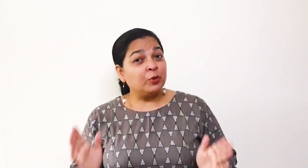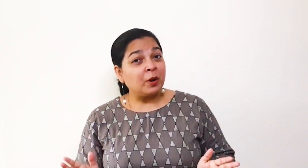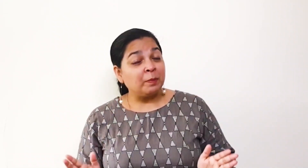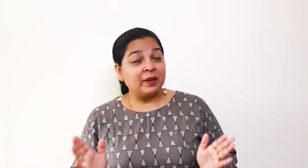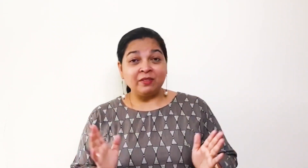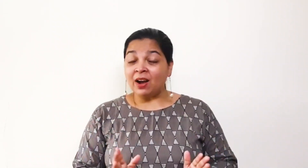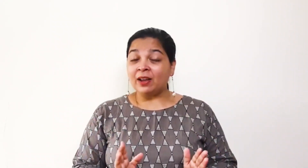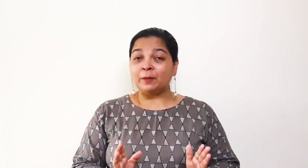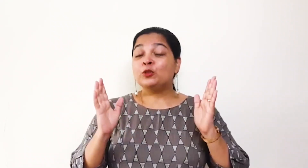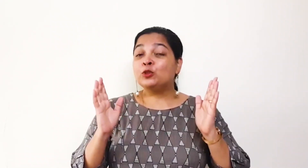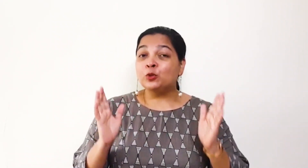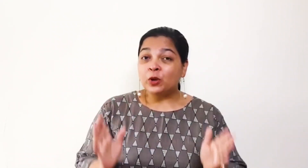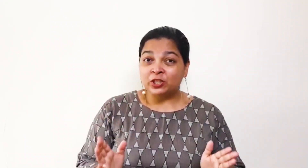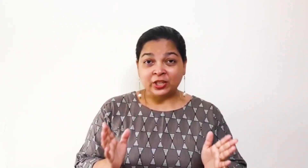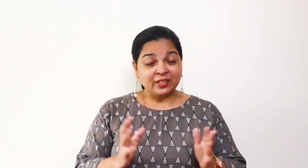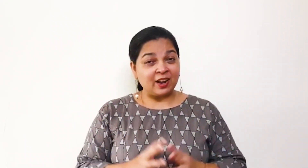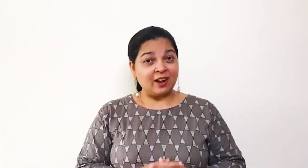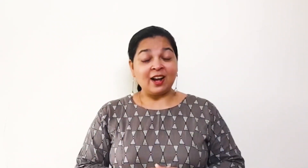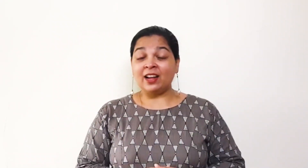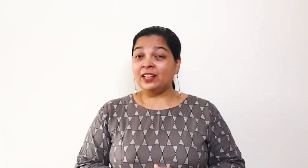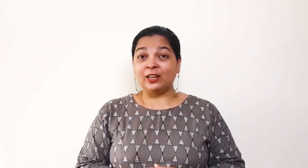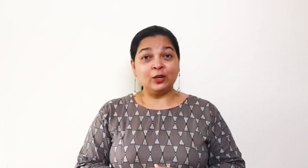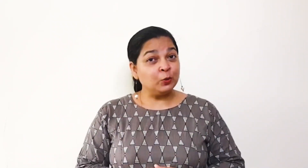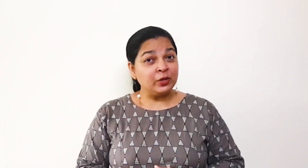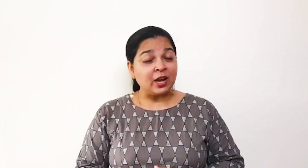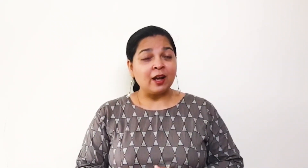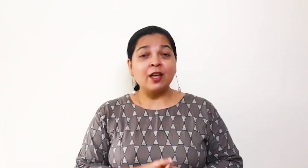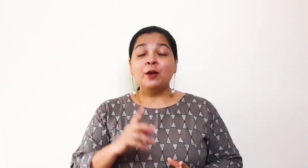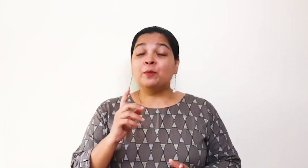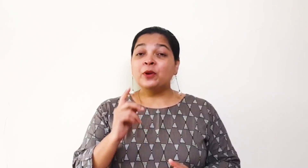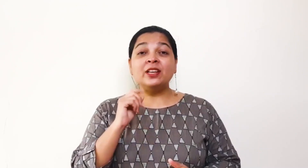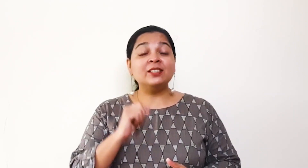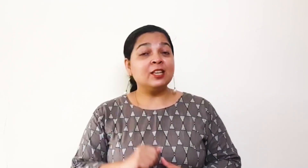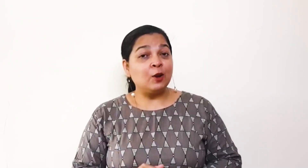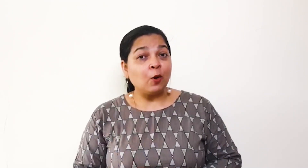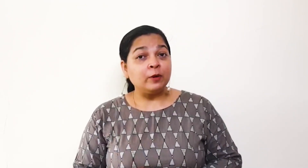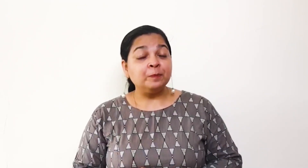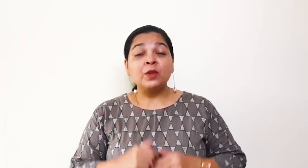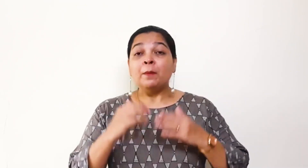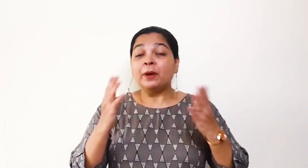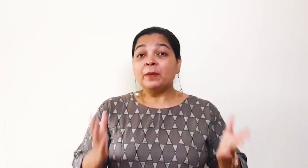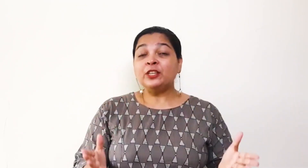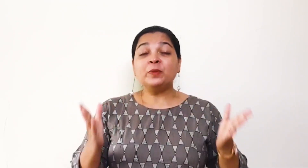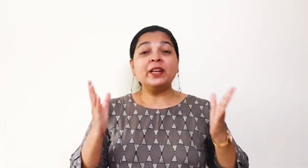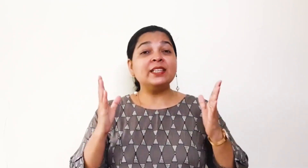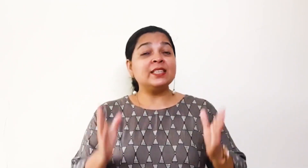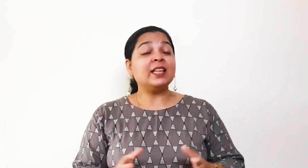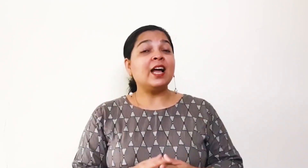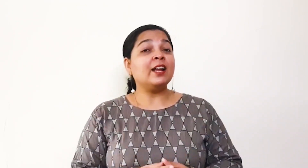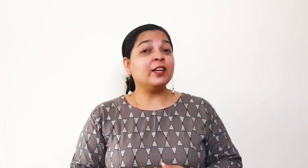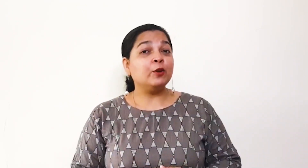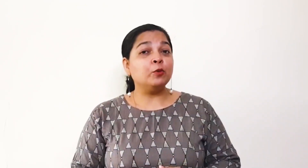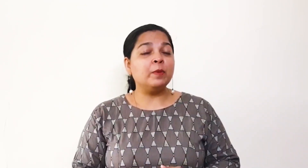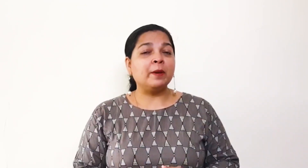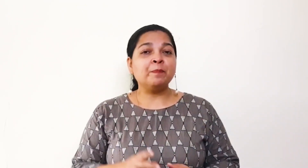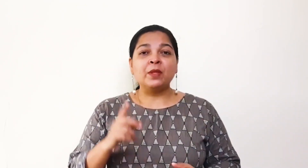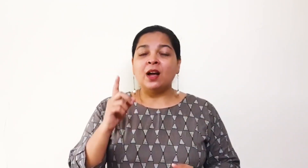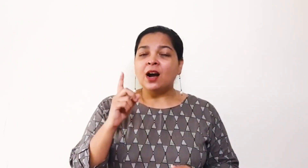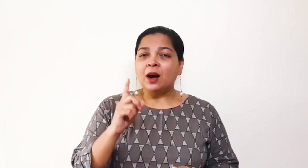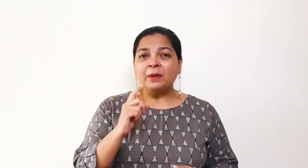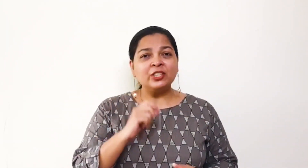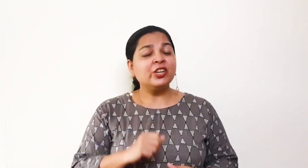एवं तांको परिवार सुरक्षित रहिले। हालेलुया। प्रेस द लॉर्ड। सबु बेले गुडे कथा मने